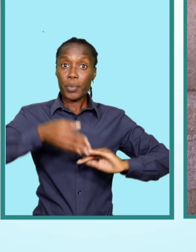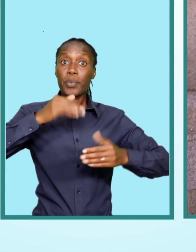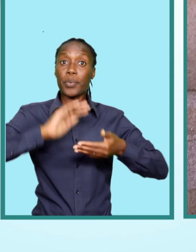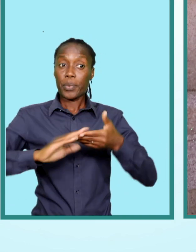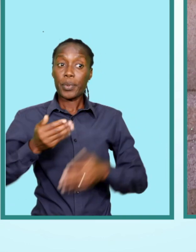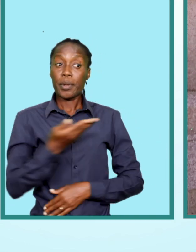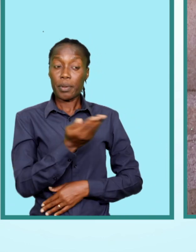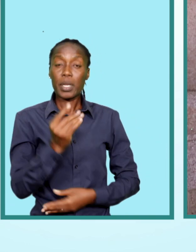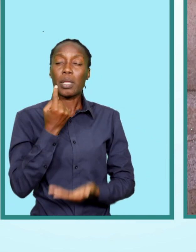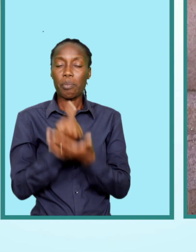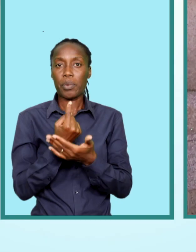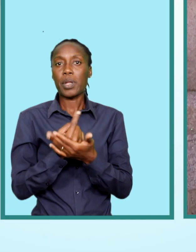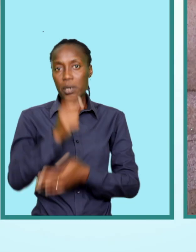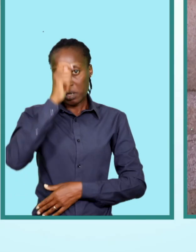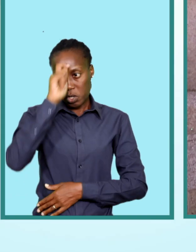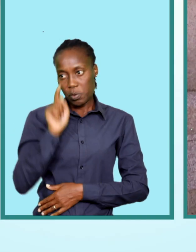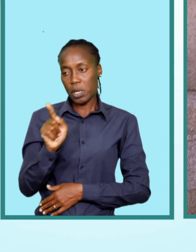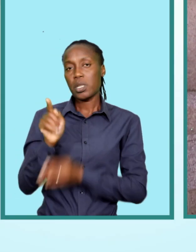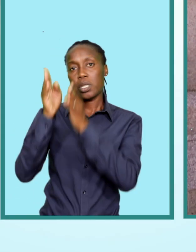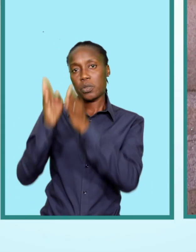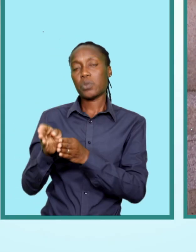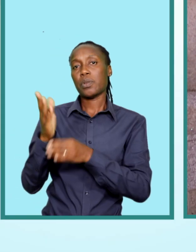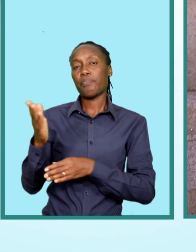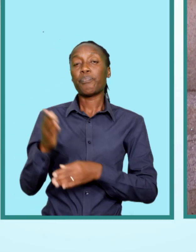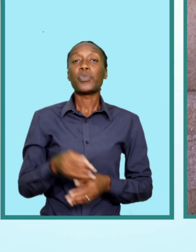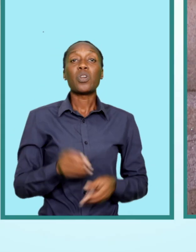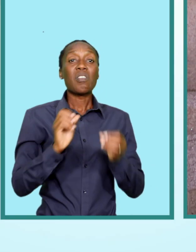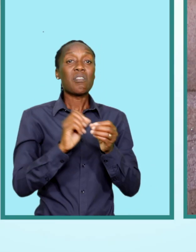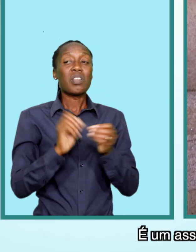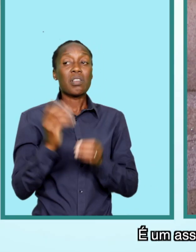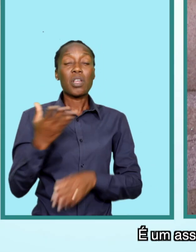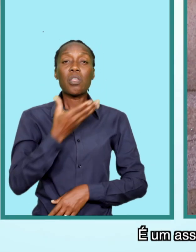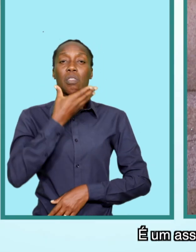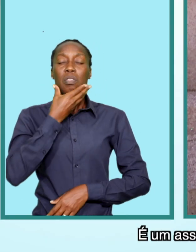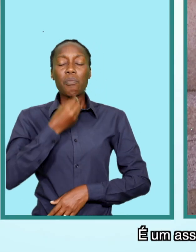Quando não sabe uma pergunta, nem faz questão de resolver.